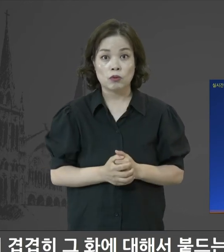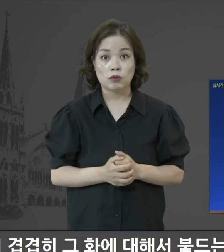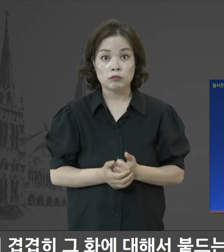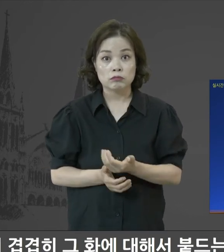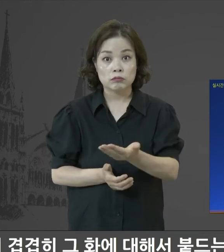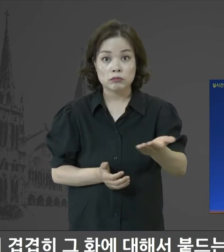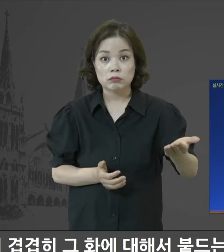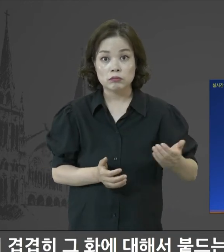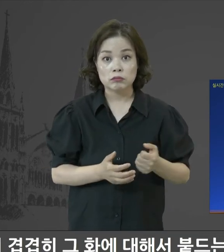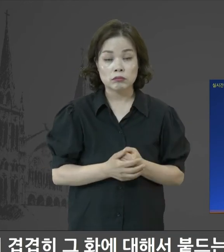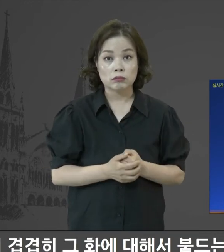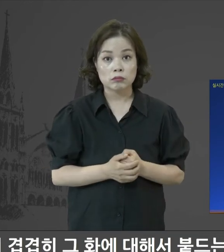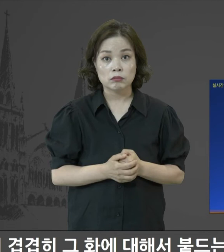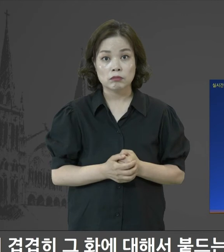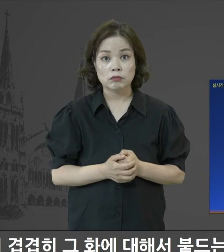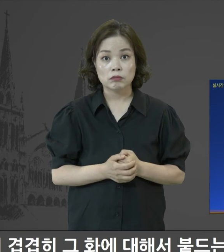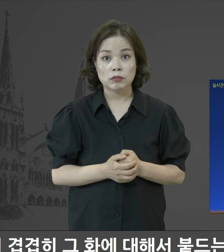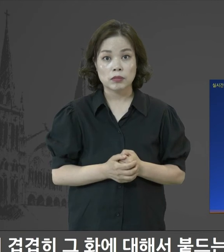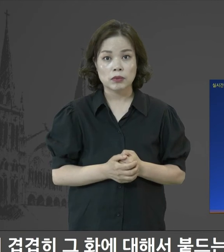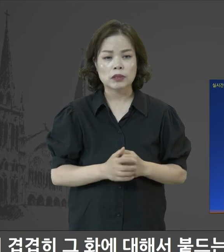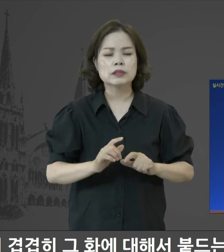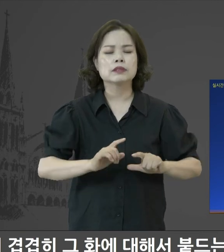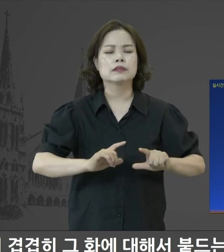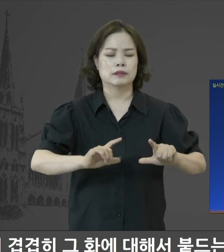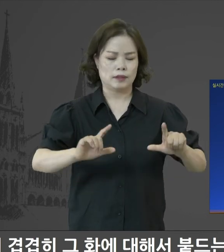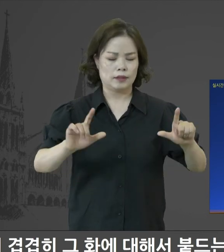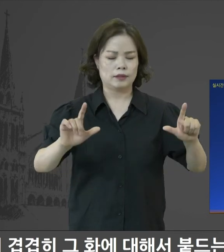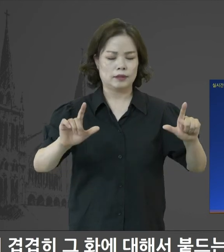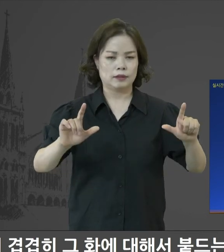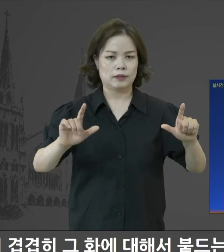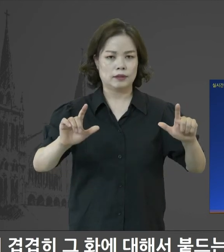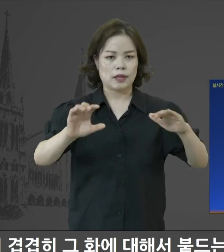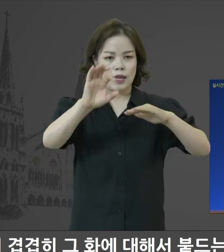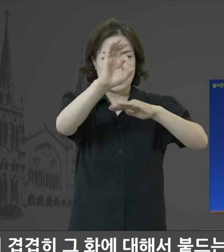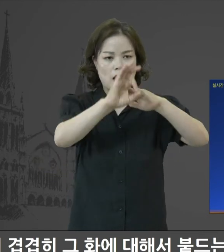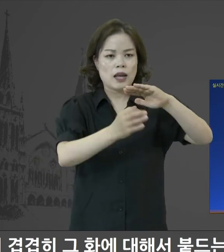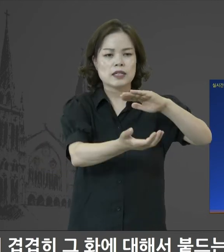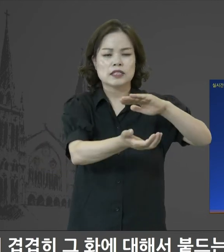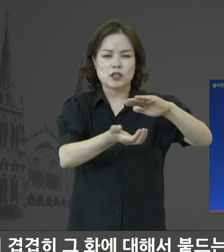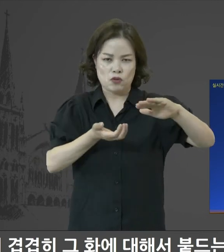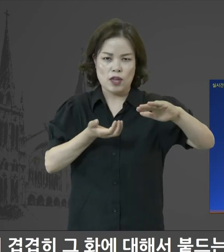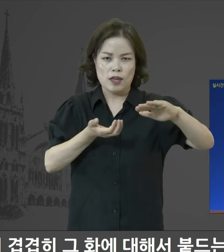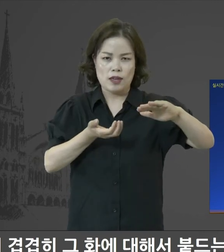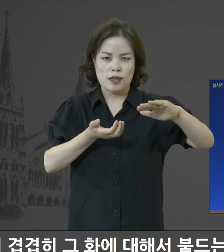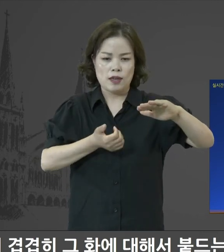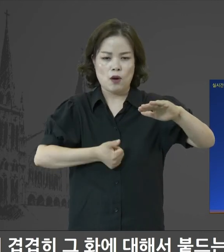여러분, 그날 안에 해가 지도록